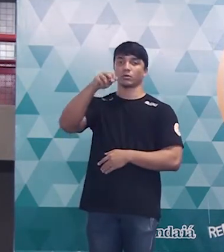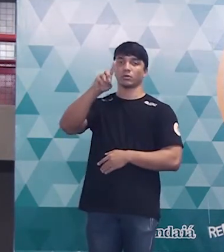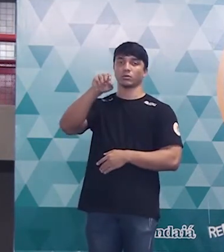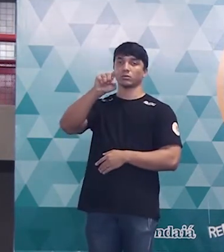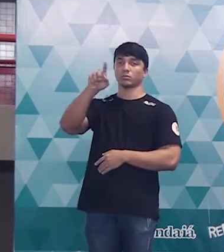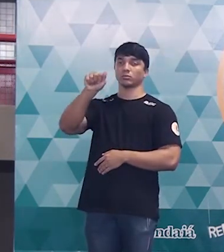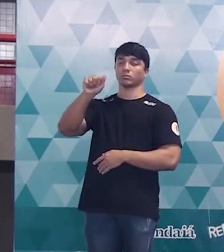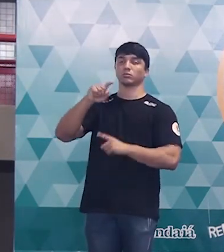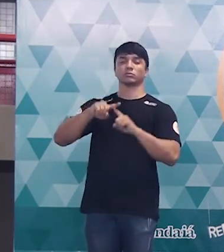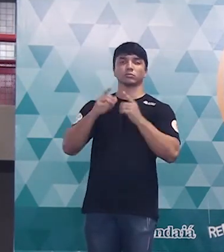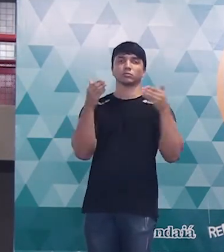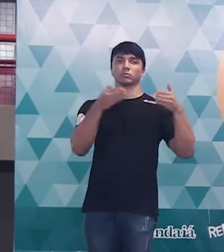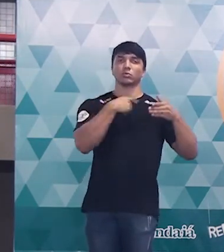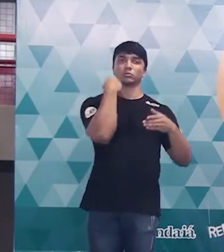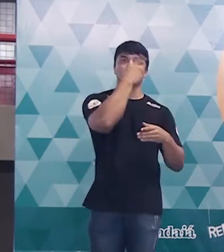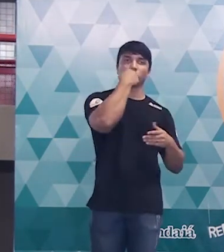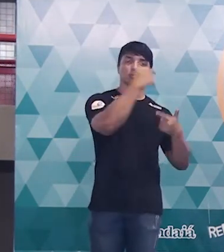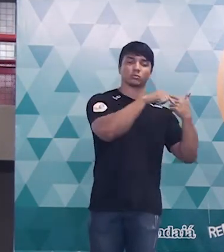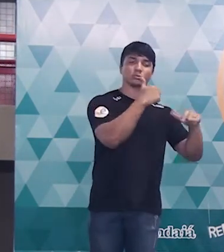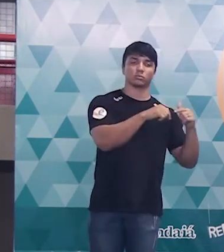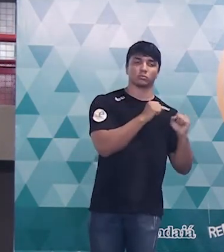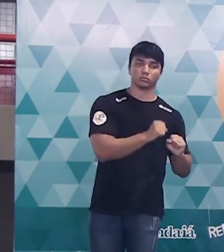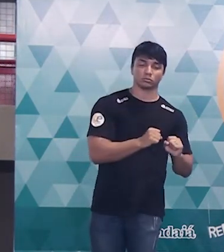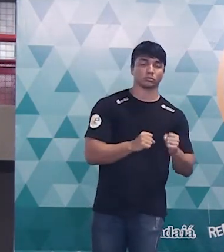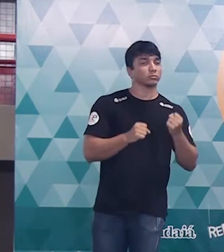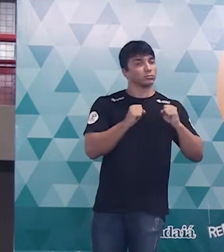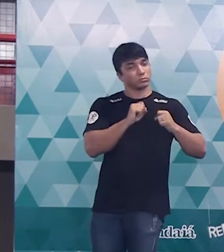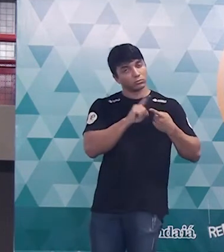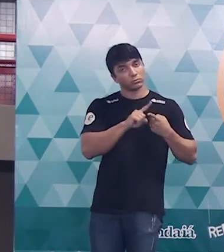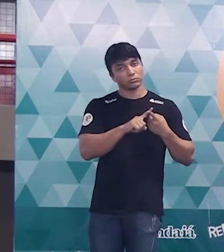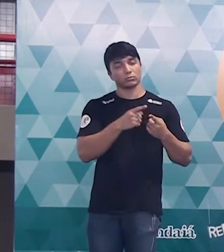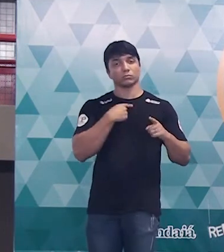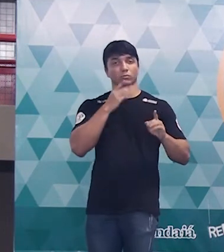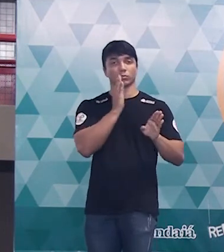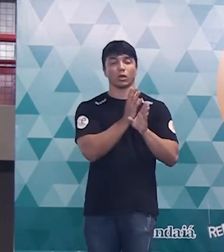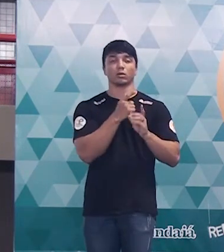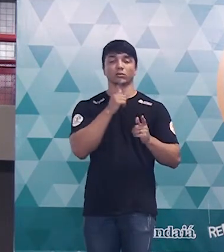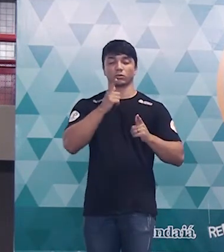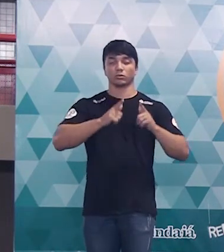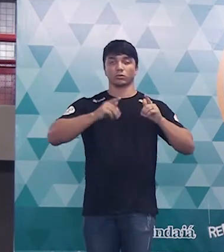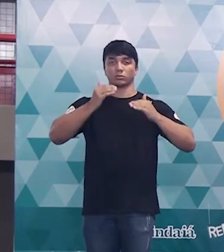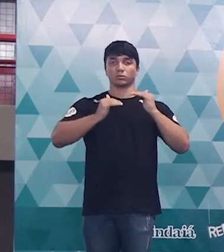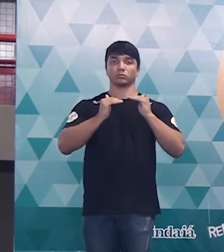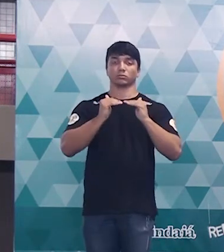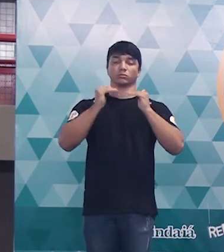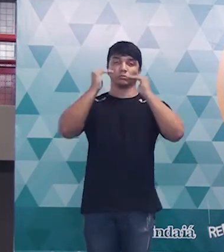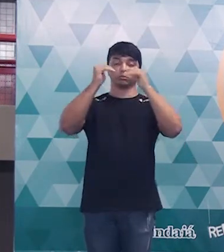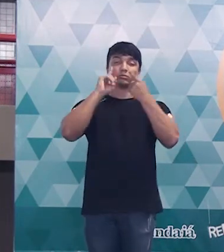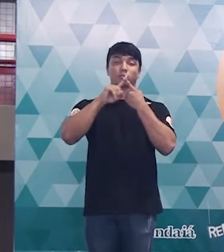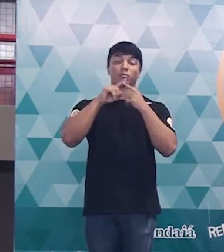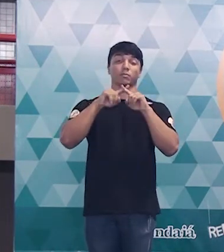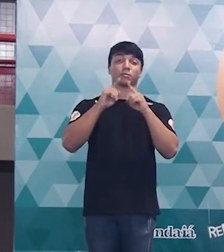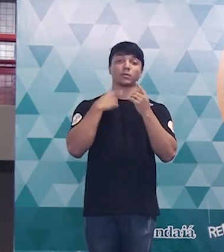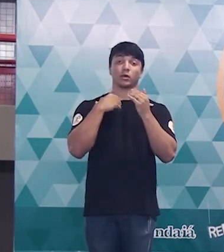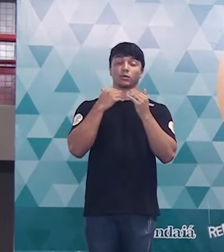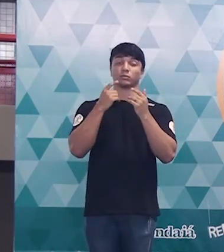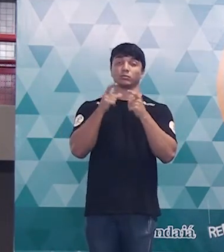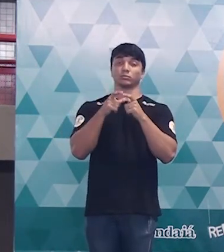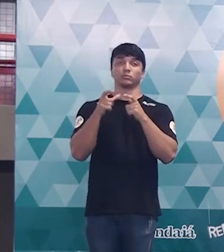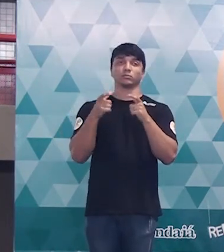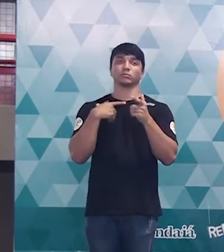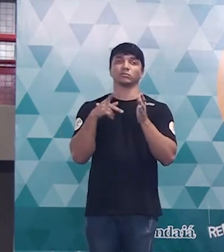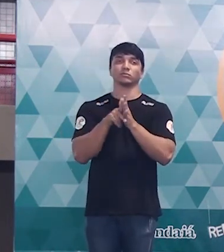posso contar horas trabalhadas? Também posso. Também é uma grandeza. Então são duas grandezas: horas de